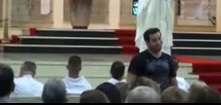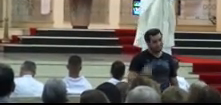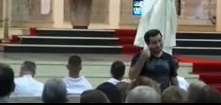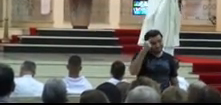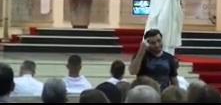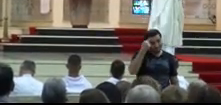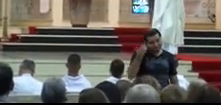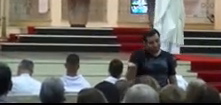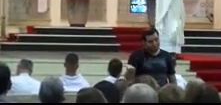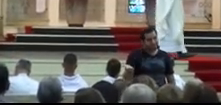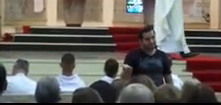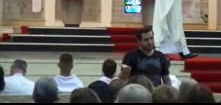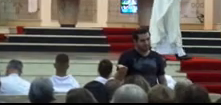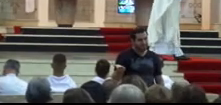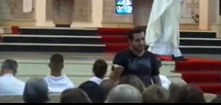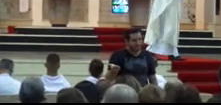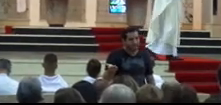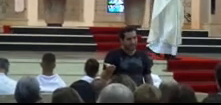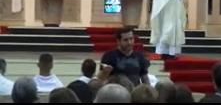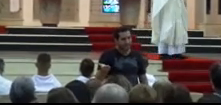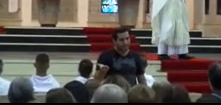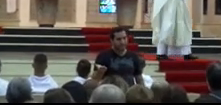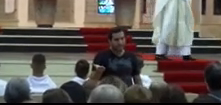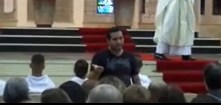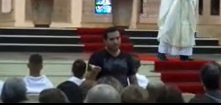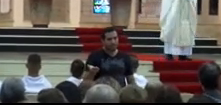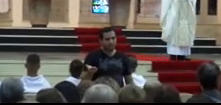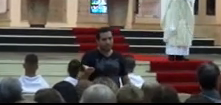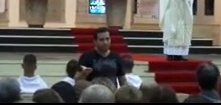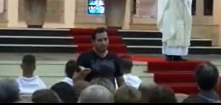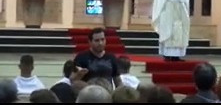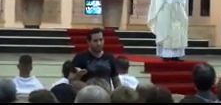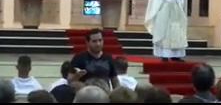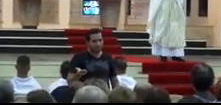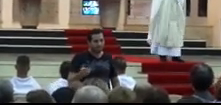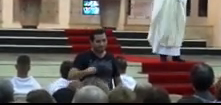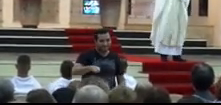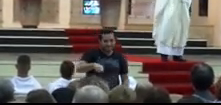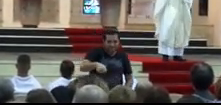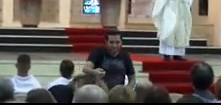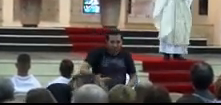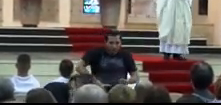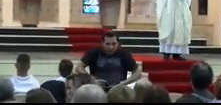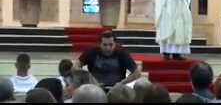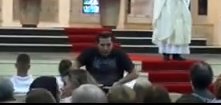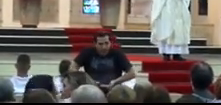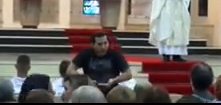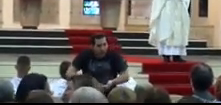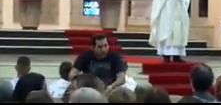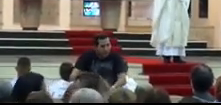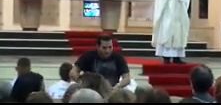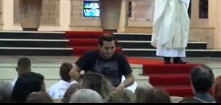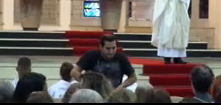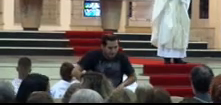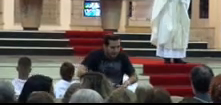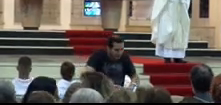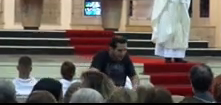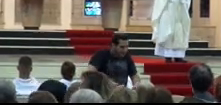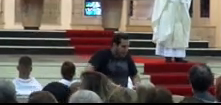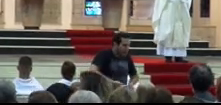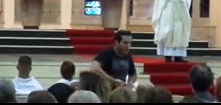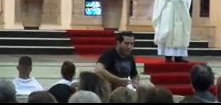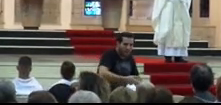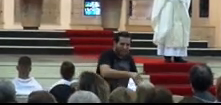Sinal do amor, sinal da entrega, sinal do compromisso, daquilo que ele veio realizar, salvar